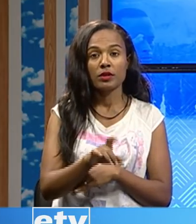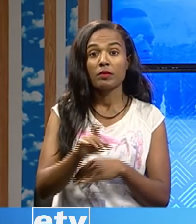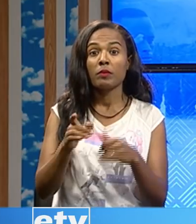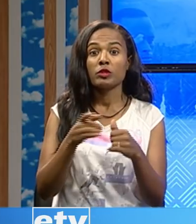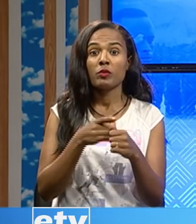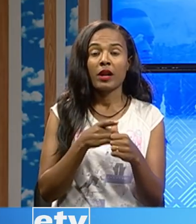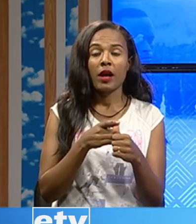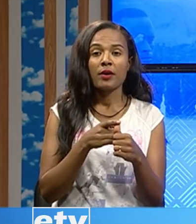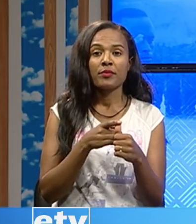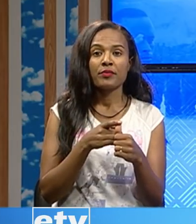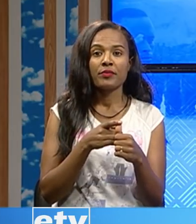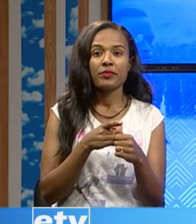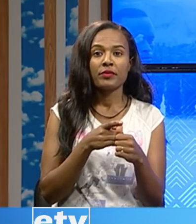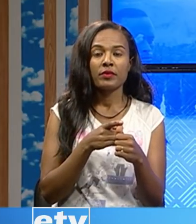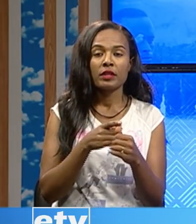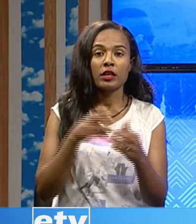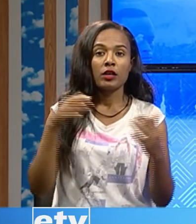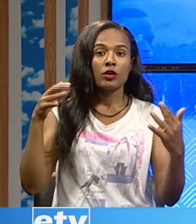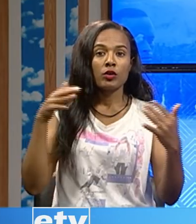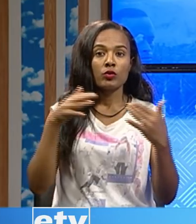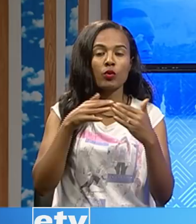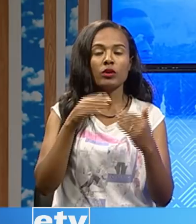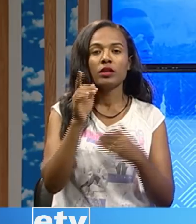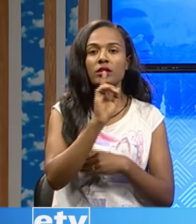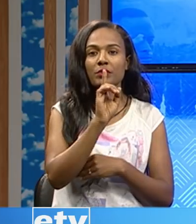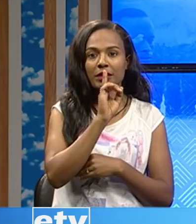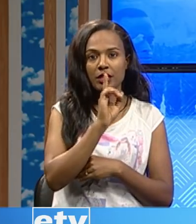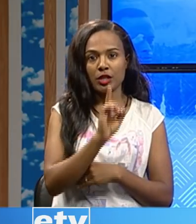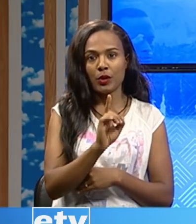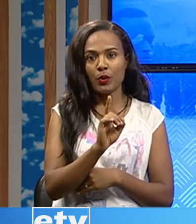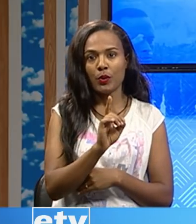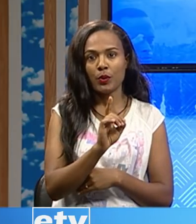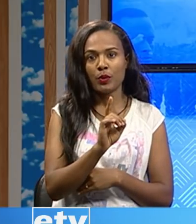በመጀመሪያ ጦርነት ምንድን ነው?